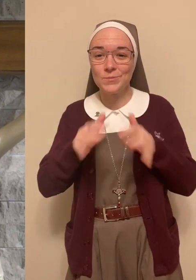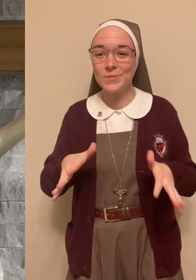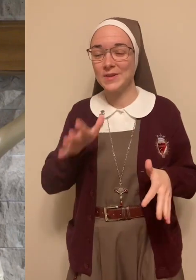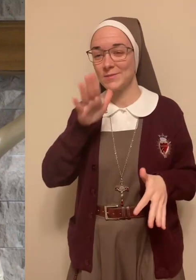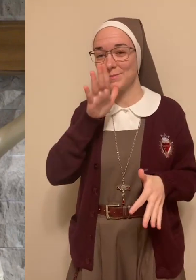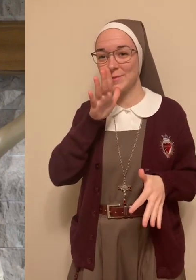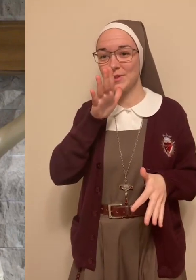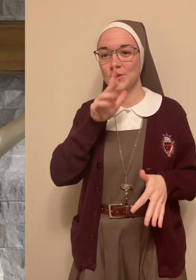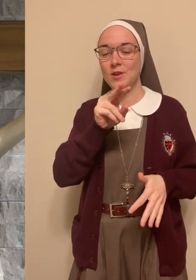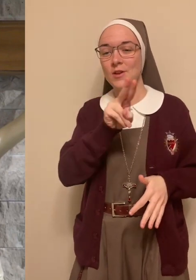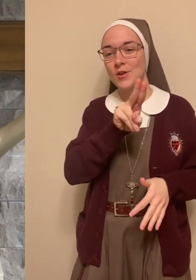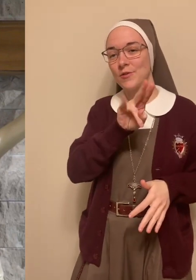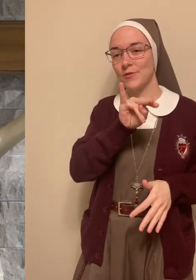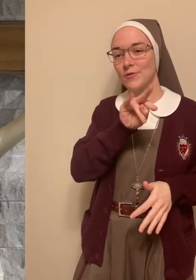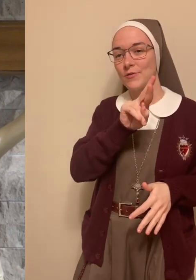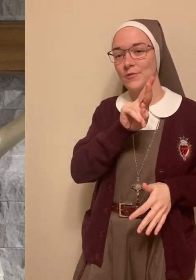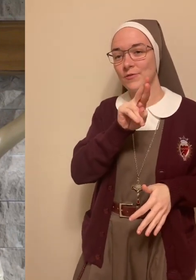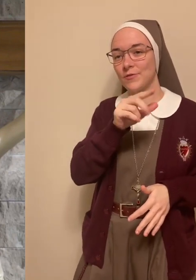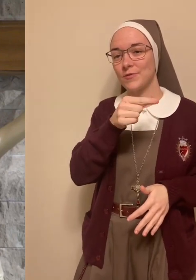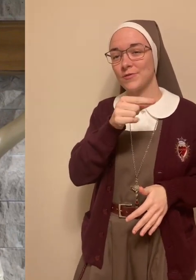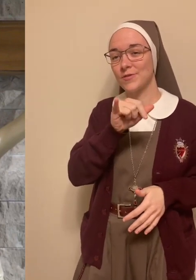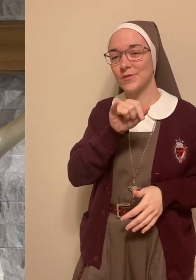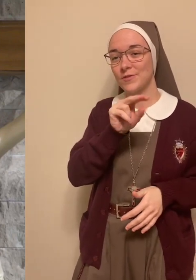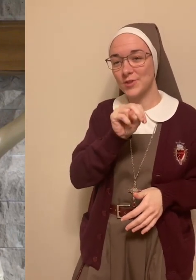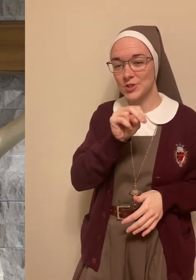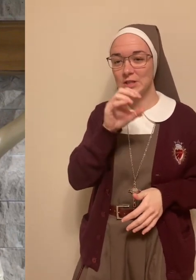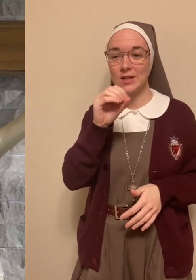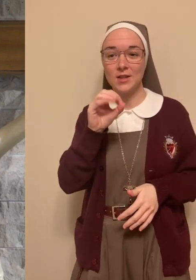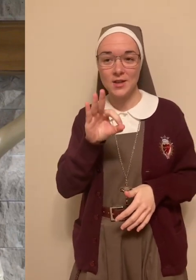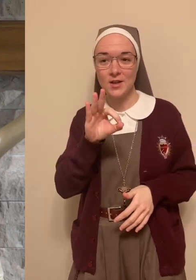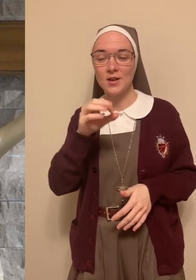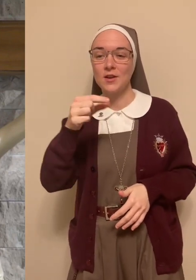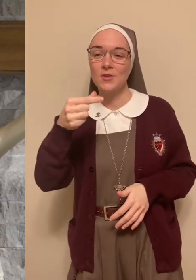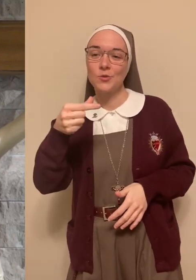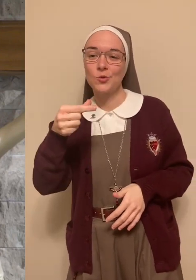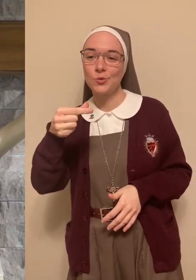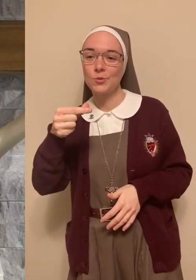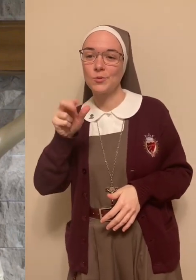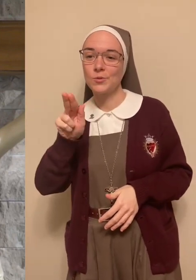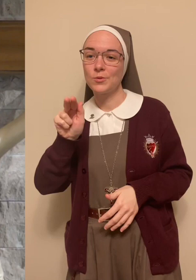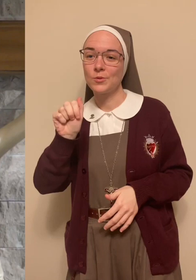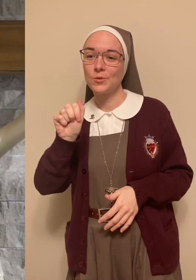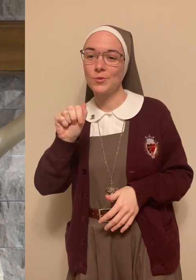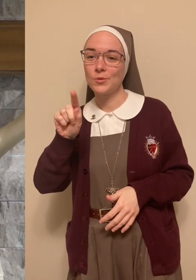el privilegio de recibir la visita de nuestra Santísima Madre,